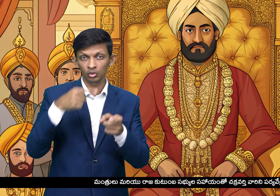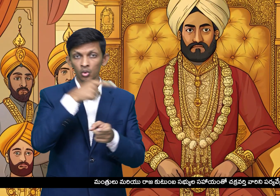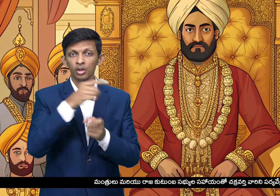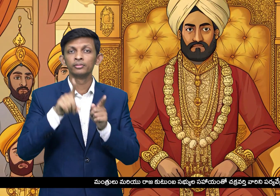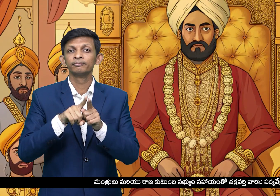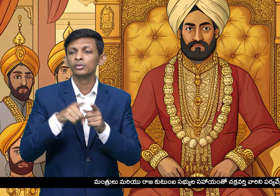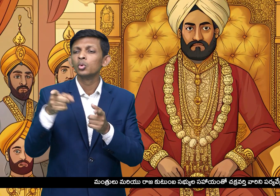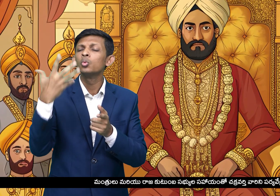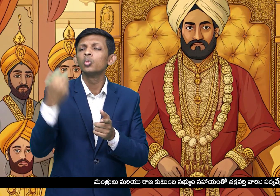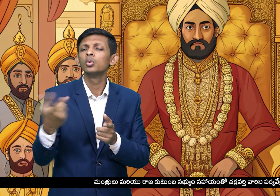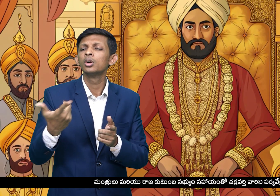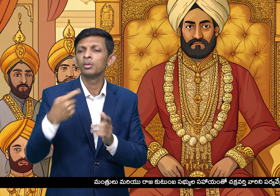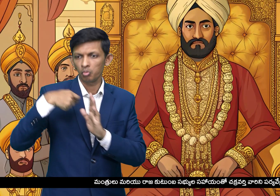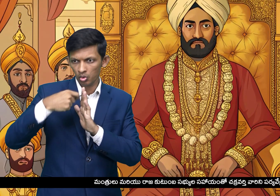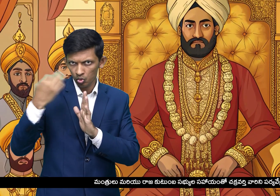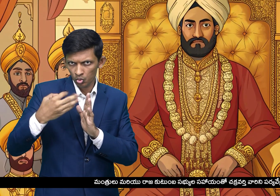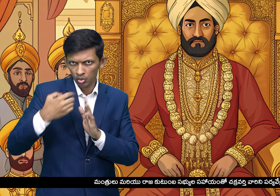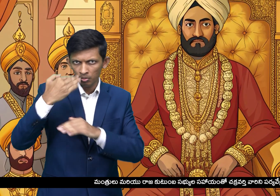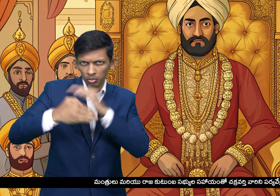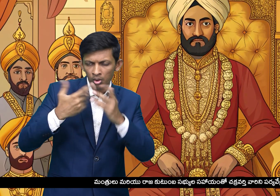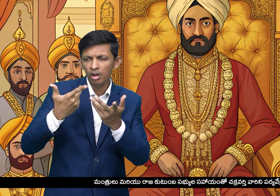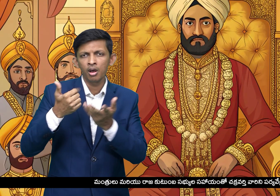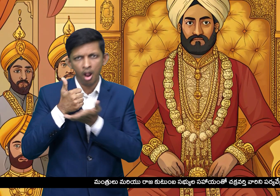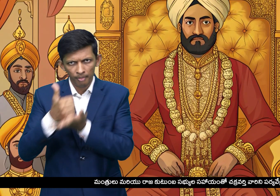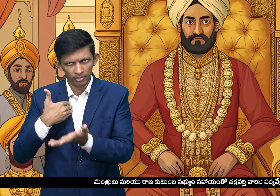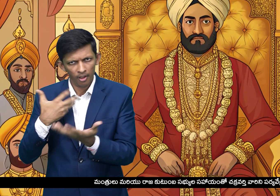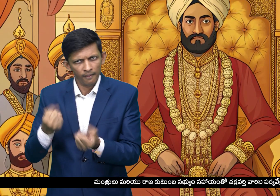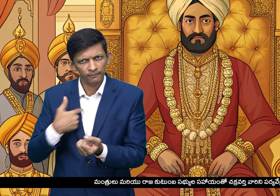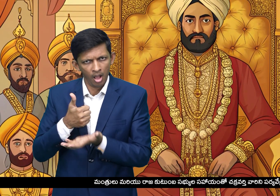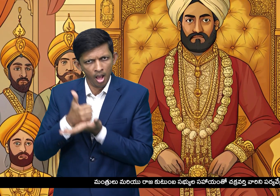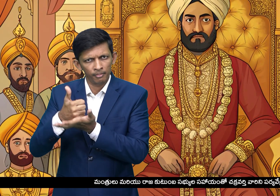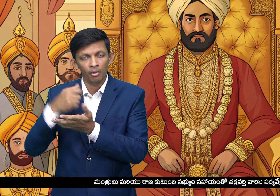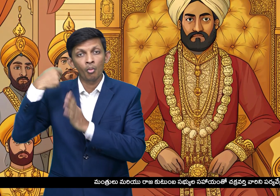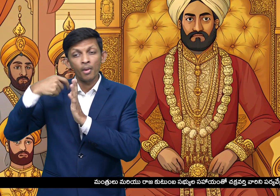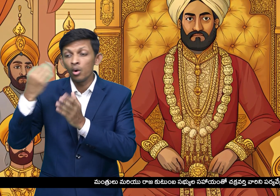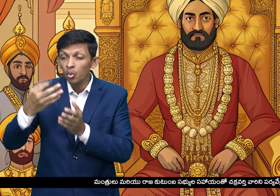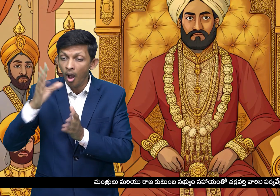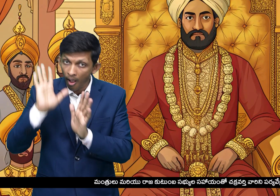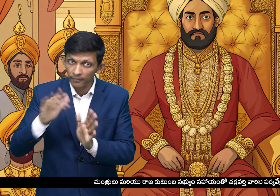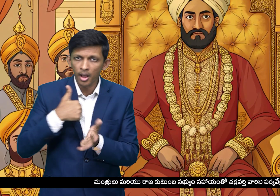మంత్రులు మరియు రాజకుటుంబ సభ్యుల సహాయంతో చక్రవర్తి వారిని పర్యవేక్షించాడు.